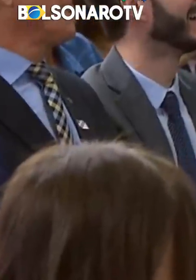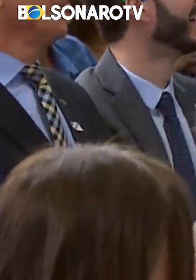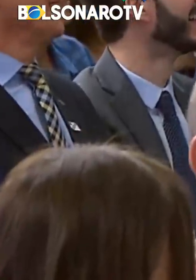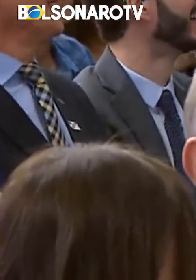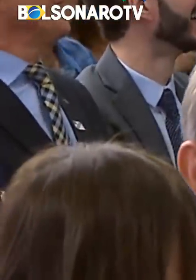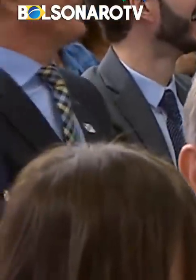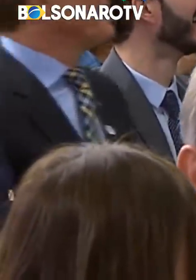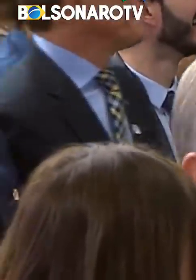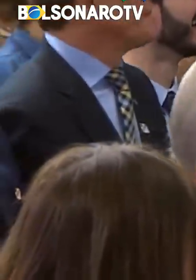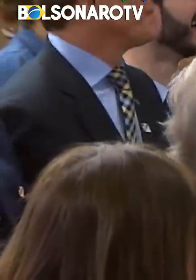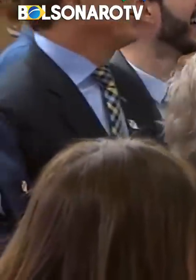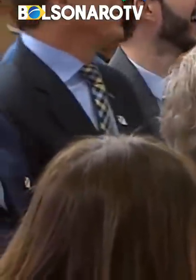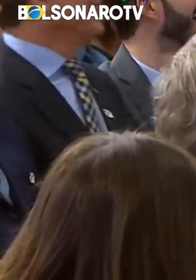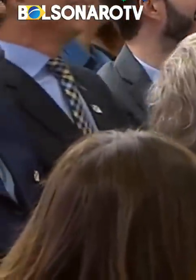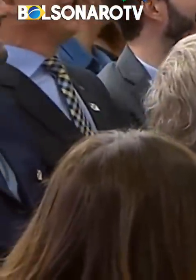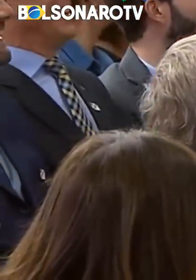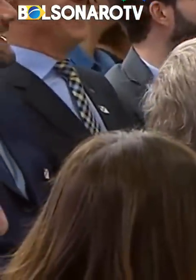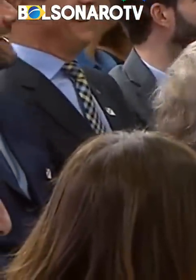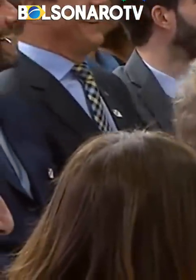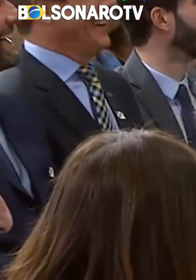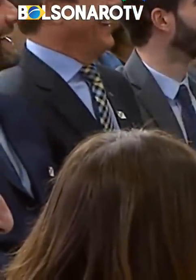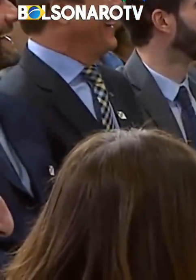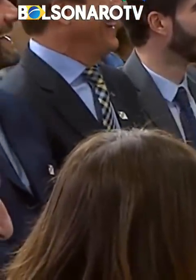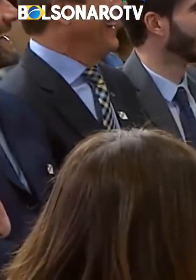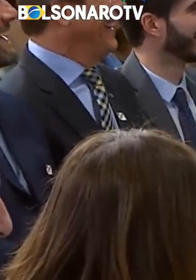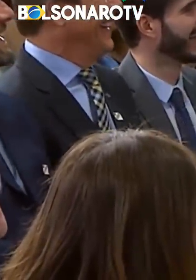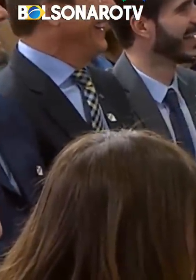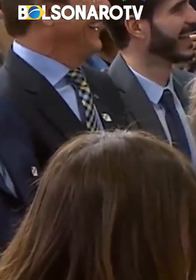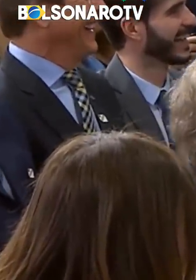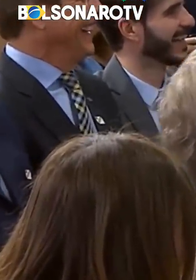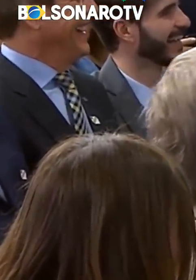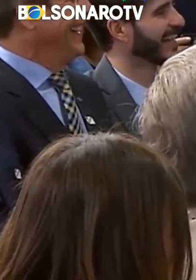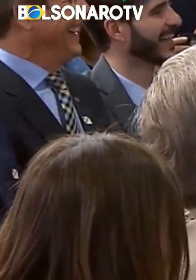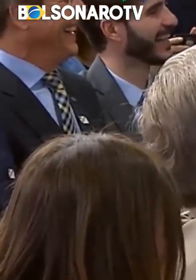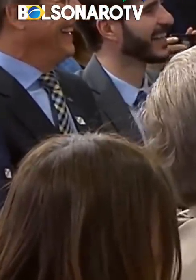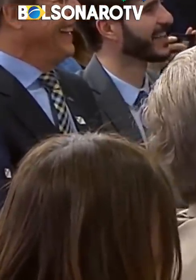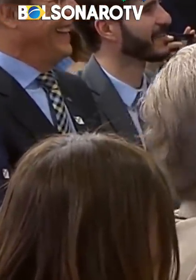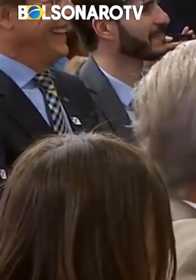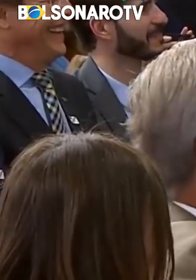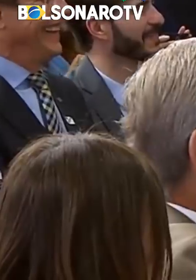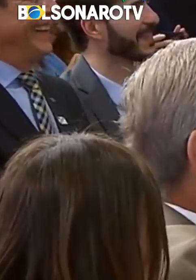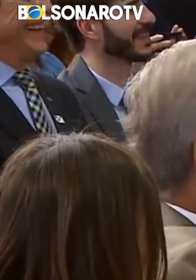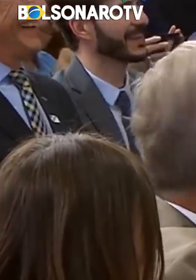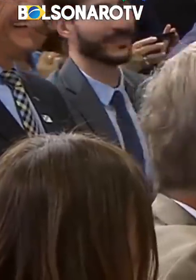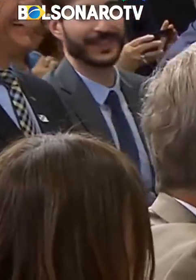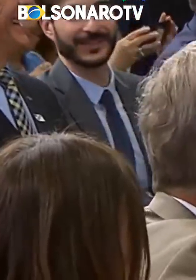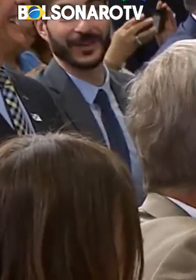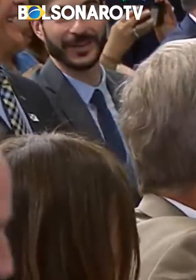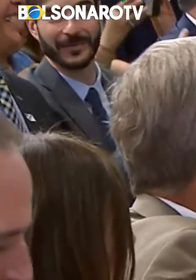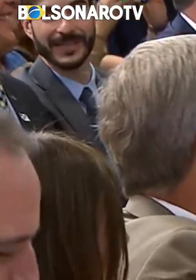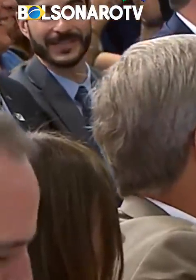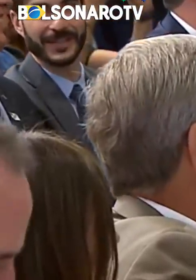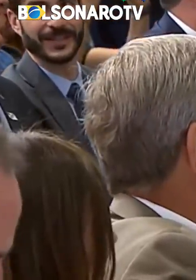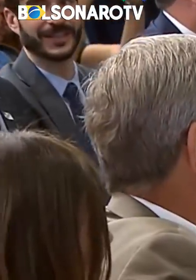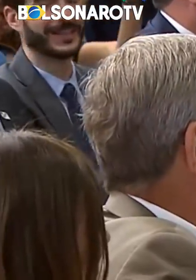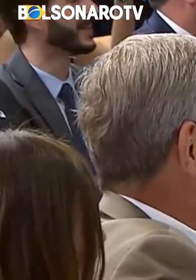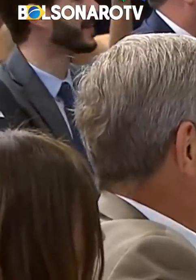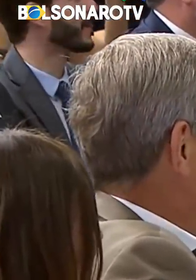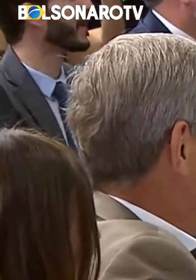gaúcho. Opa, vem cá, tira a foto aqui, ó. Fica aqui, Jerônimo, fica aqui,